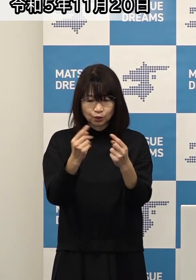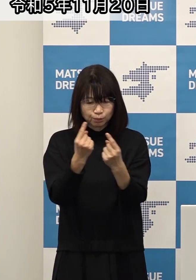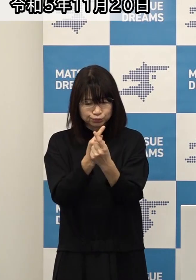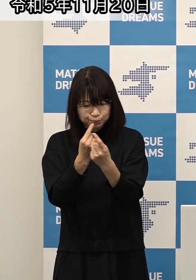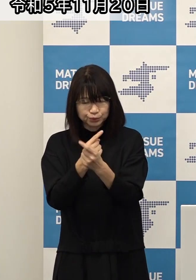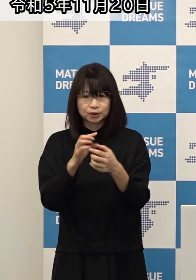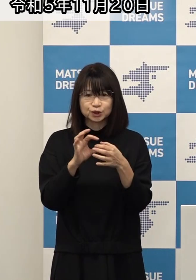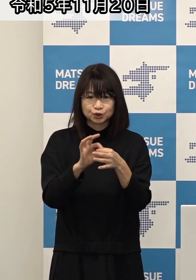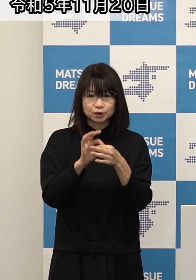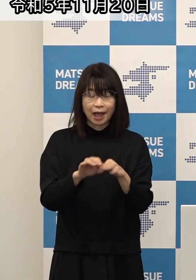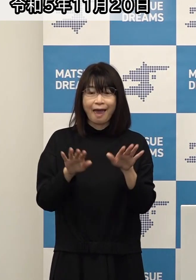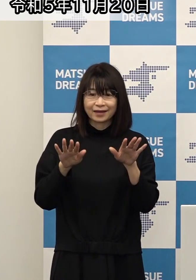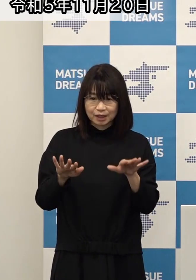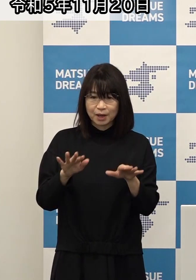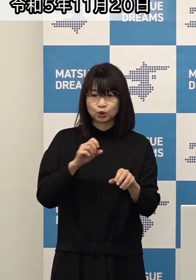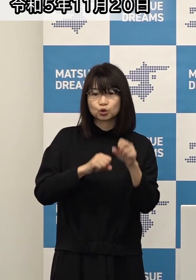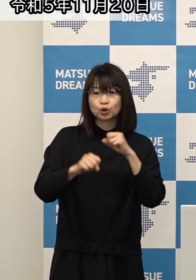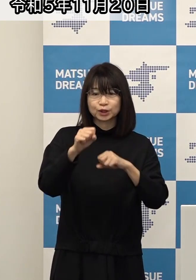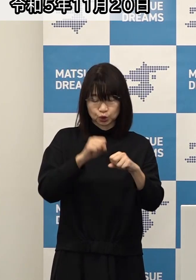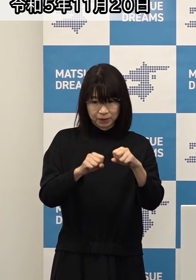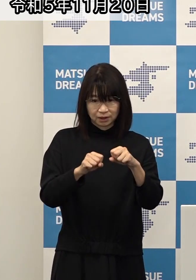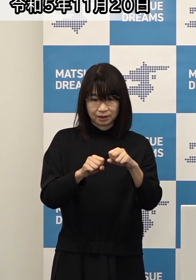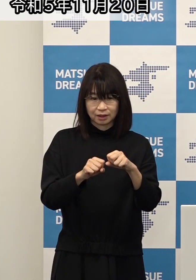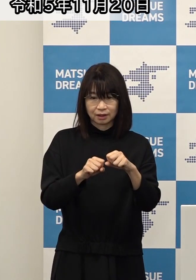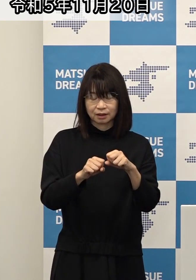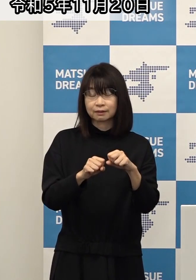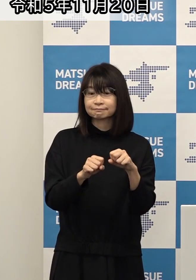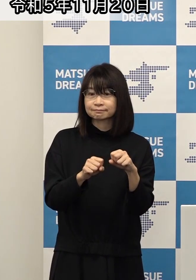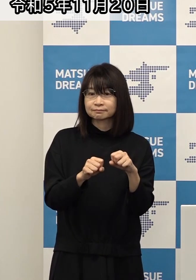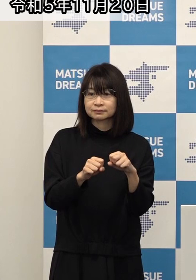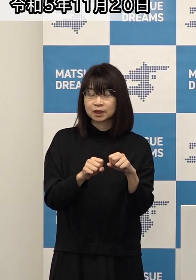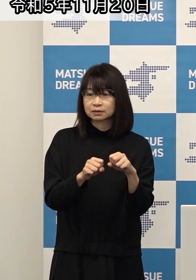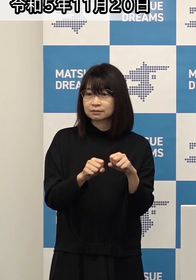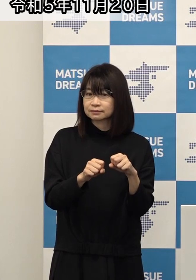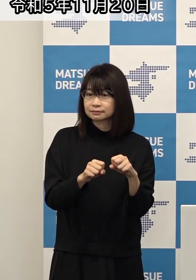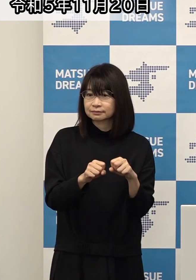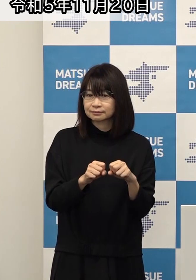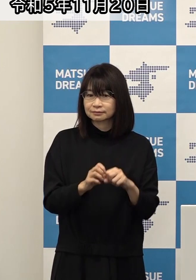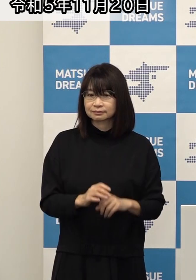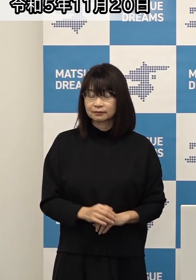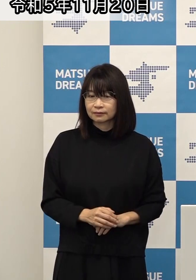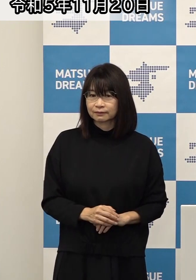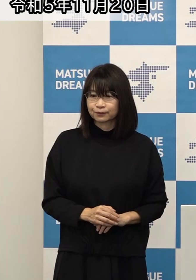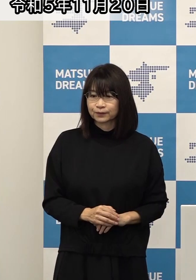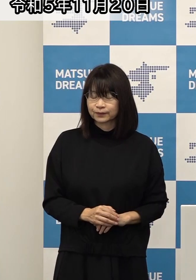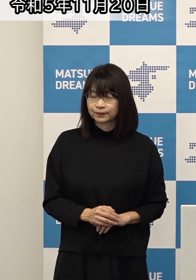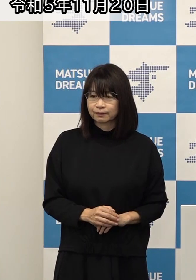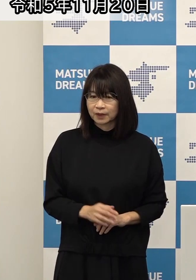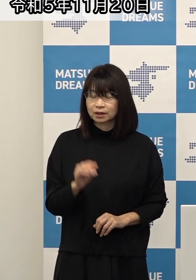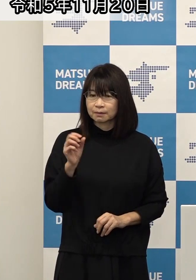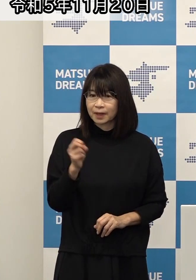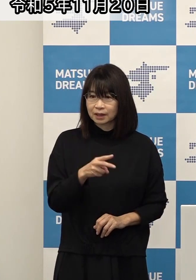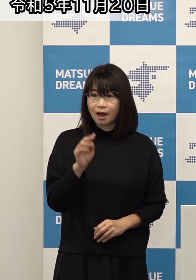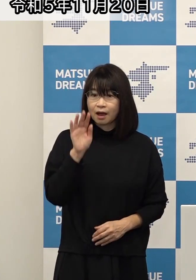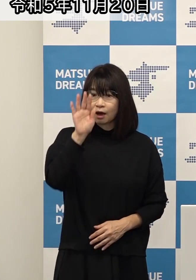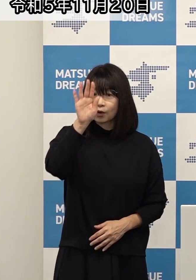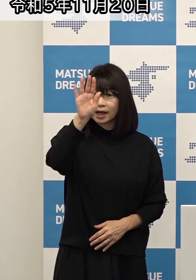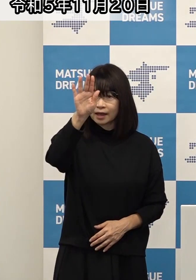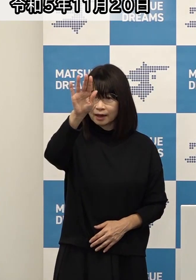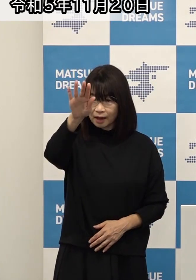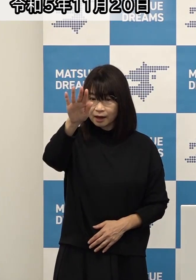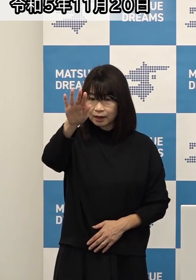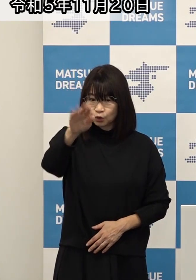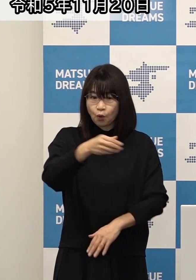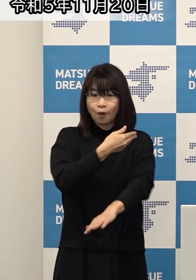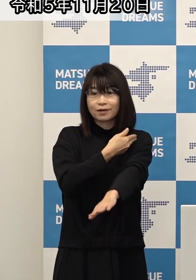に取り組んでおられて、で、今後この規模感が判明したということなんですけれども、今後 のスケジュール感というか、そうい